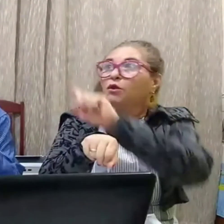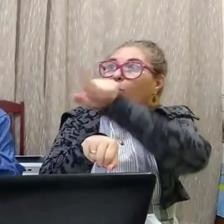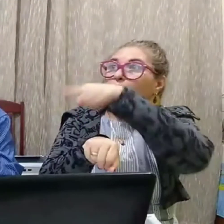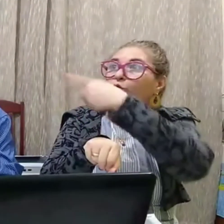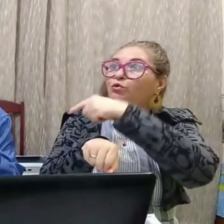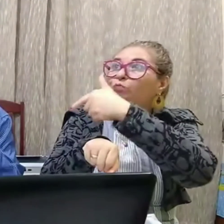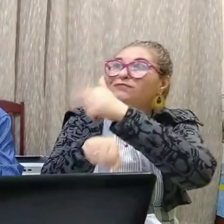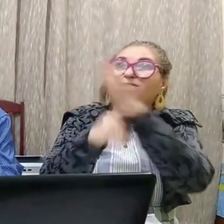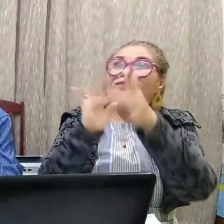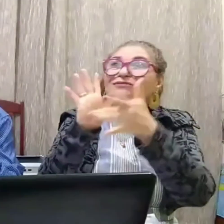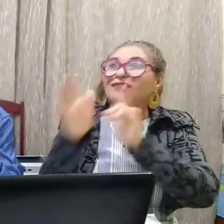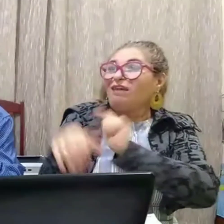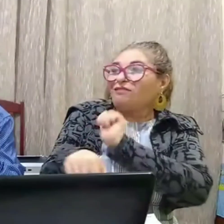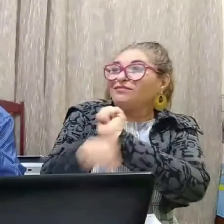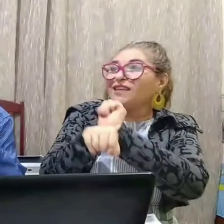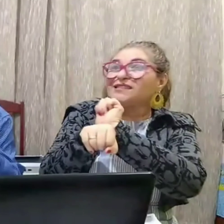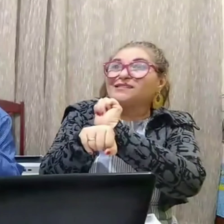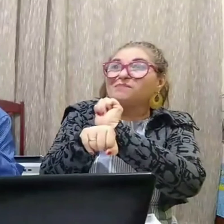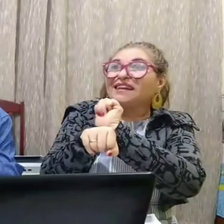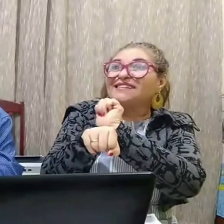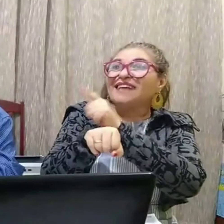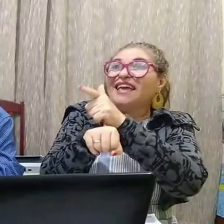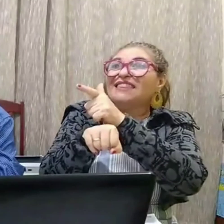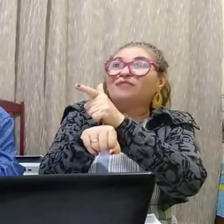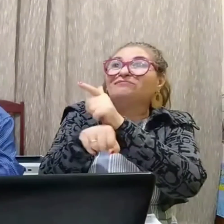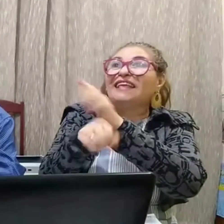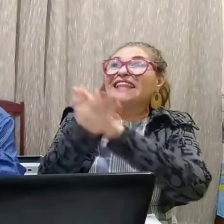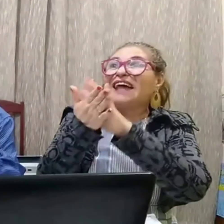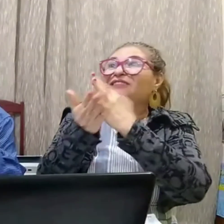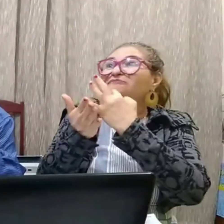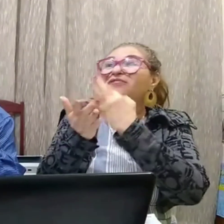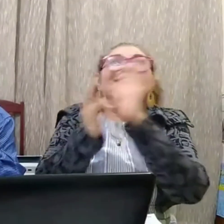tem Jesus, não tem salvação, não conhece o Filho de Deus.